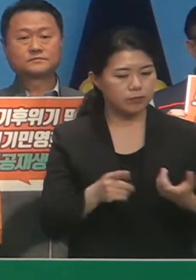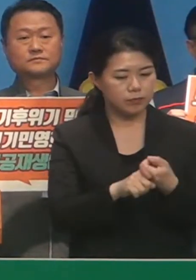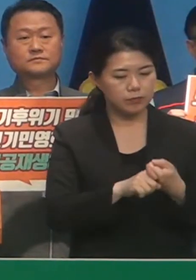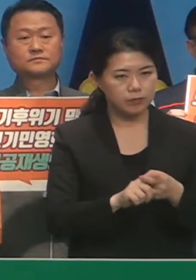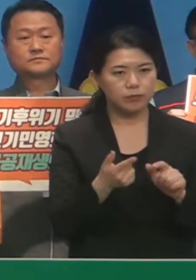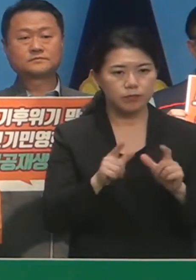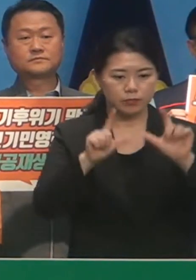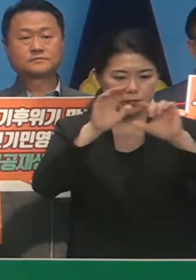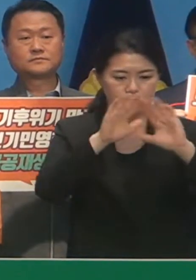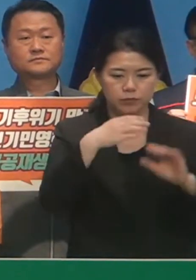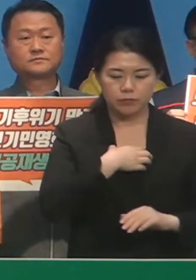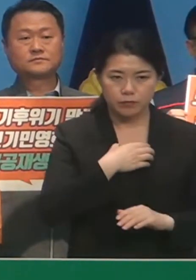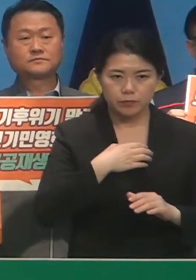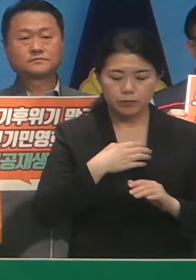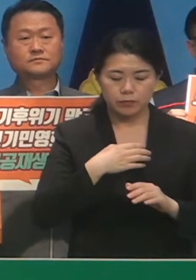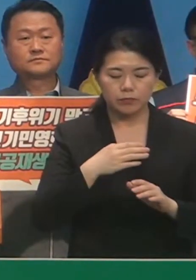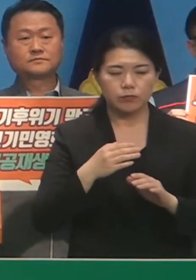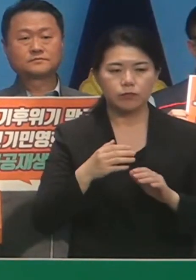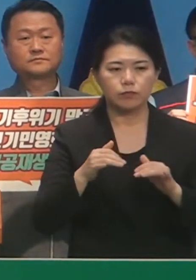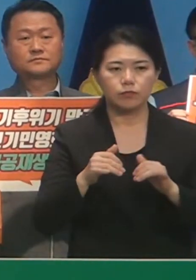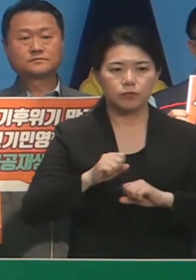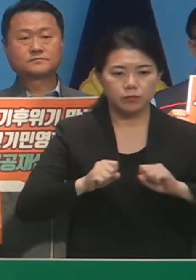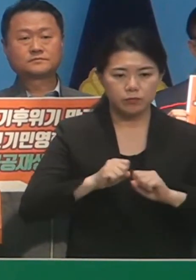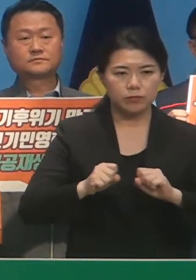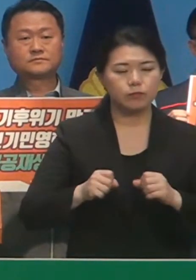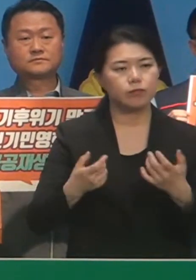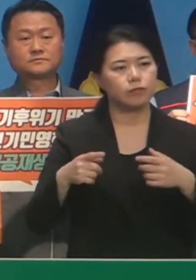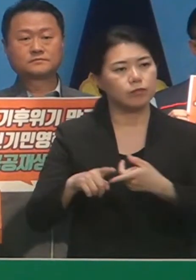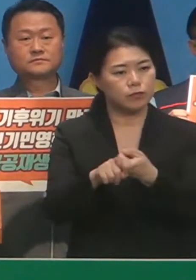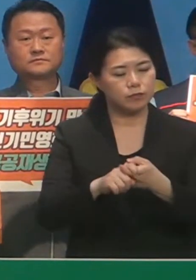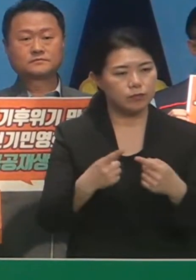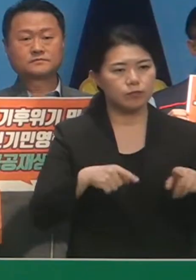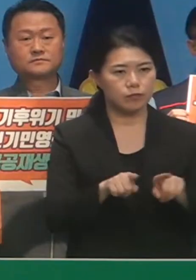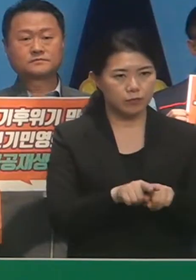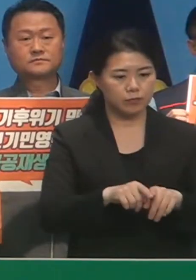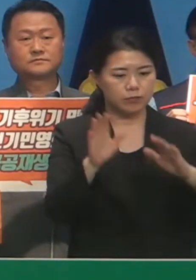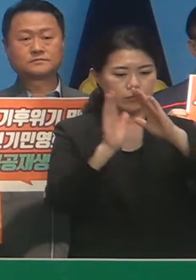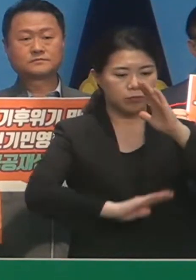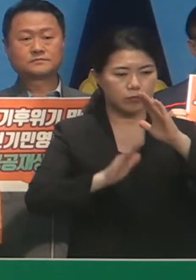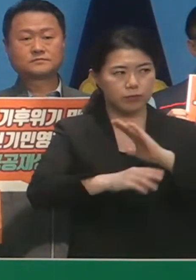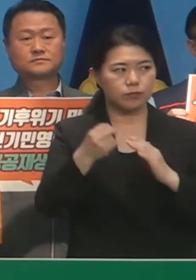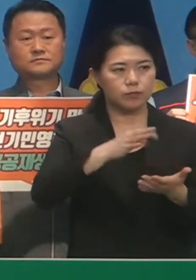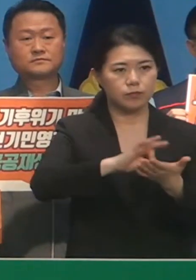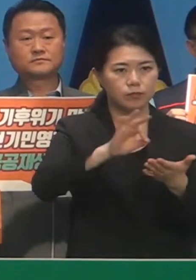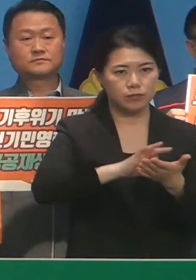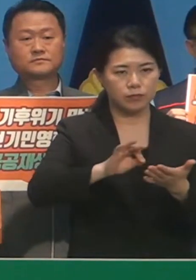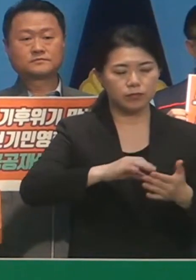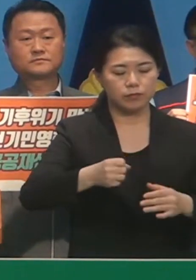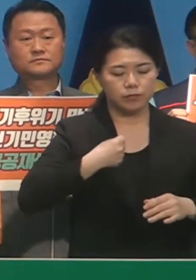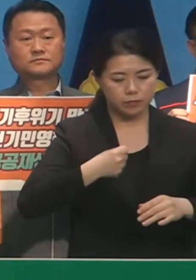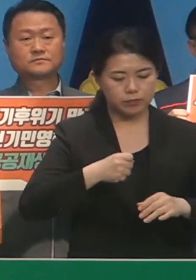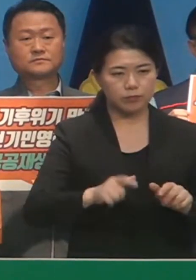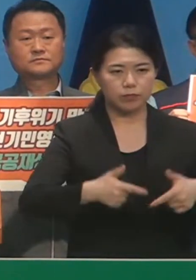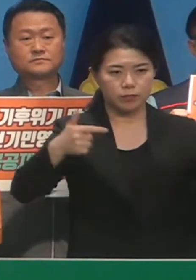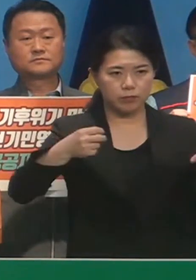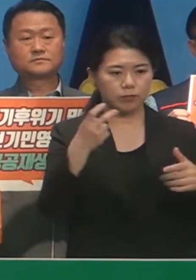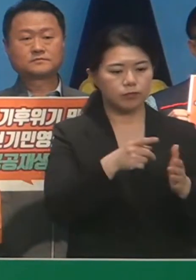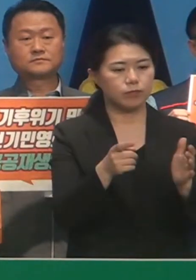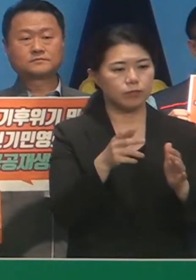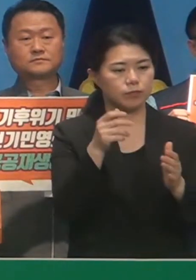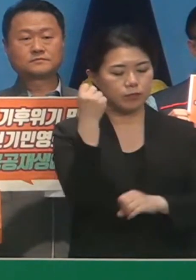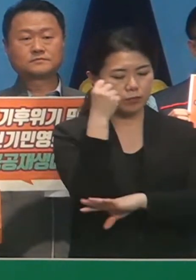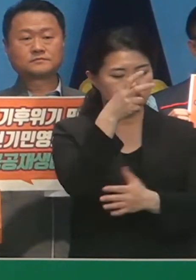다양한 기후운동 및 시민사회 연대체가 함께 공공재생에너지 확대 정책과 공공재생에너지